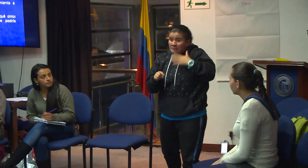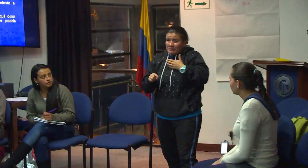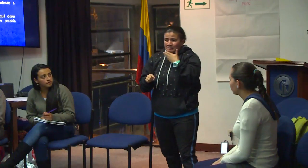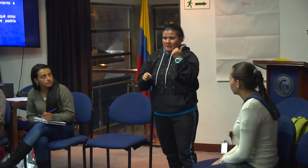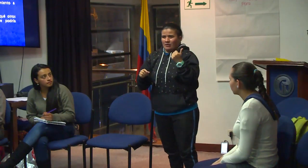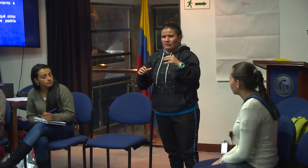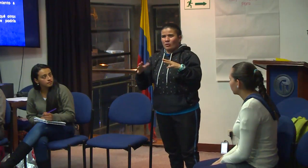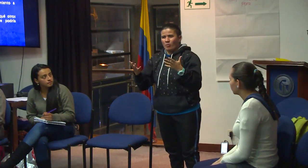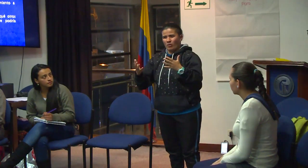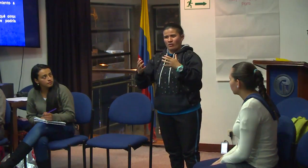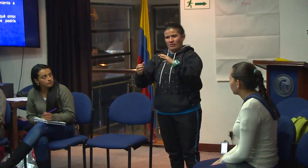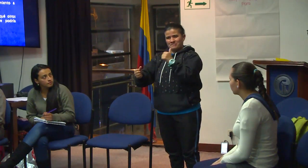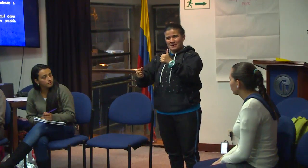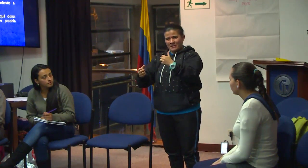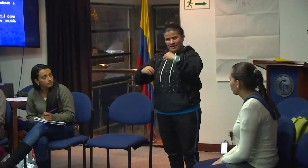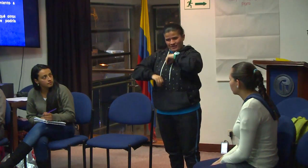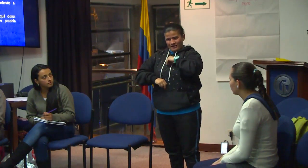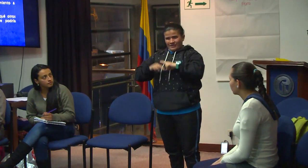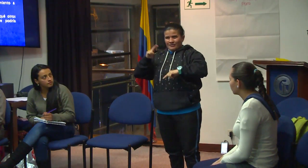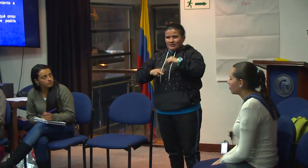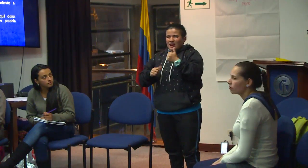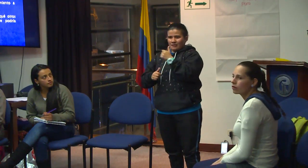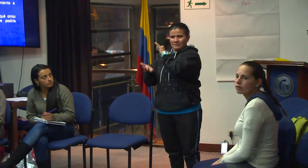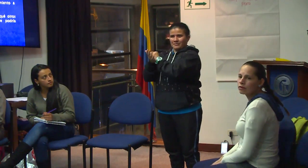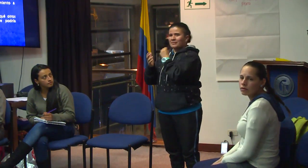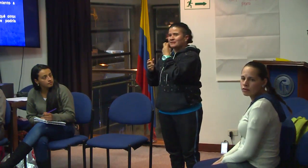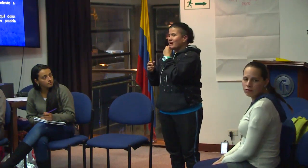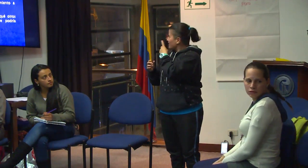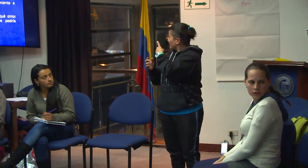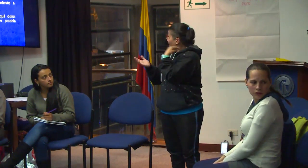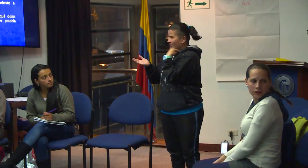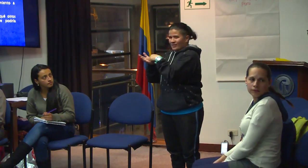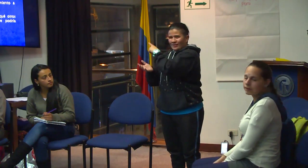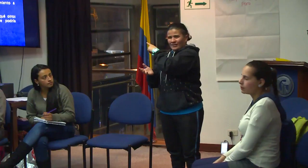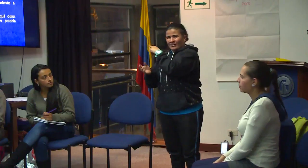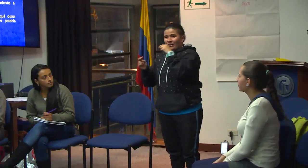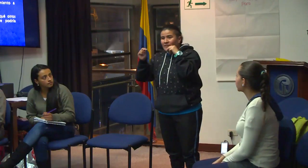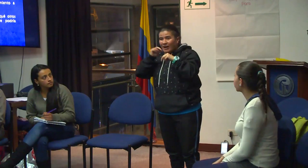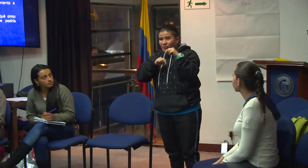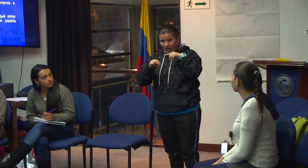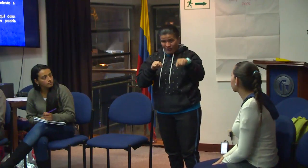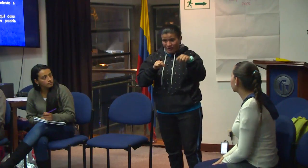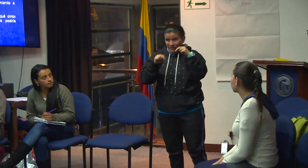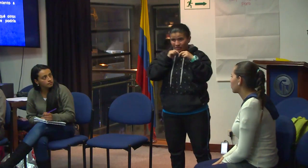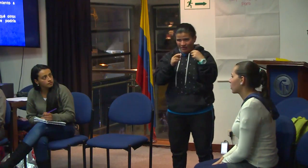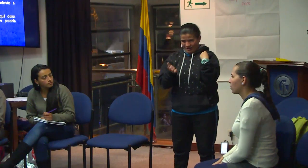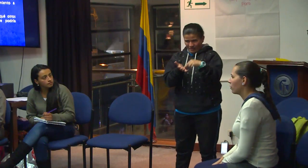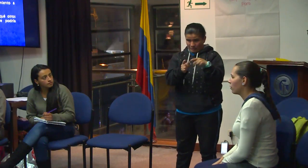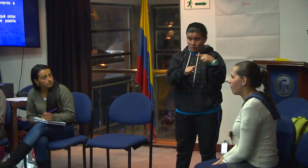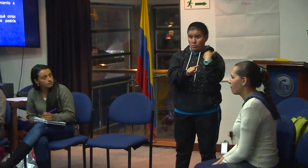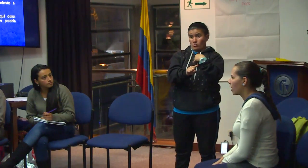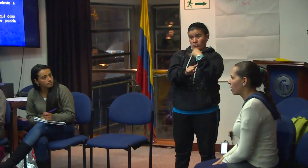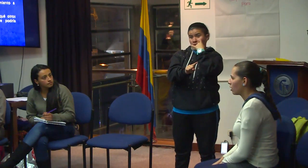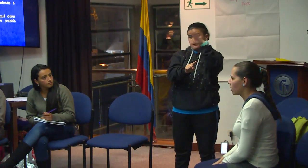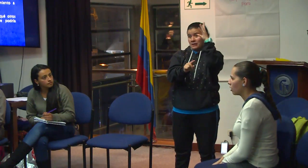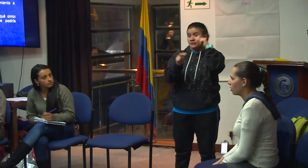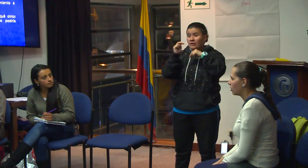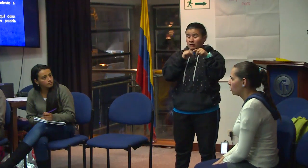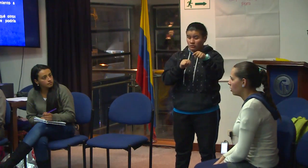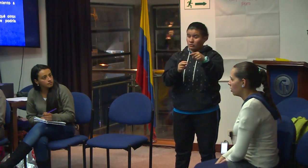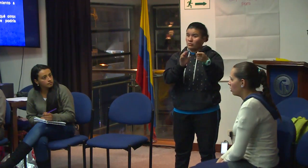cuestión, una reflexión que también me hago yo. ¿Cómo puedo, como decía el doctor Escliar y